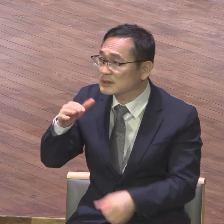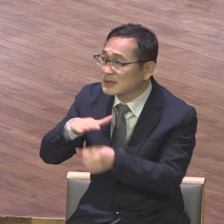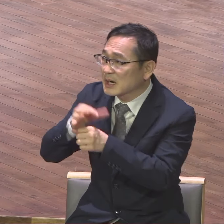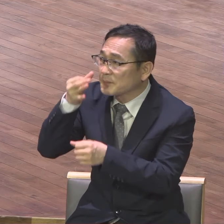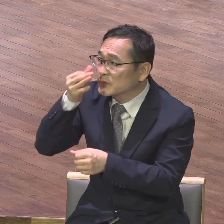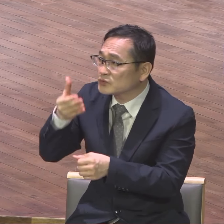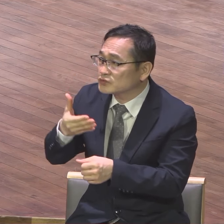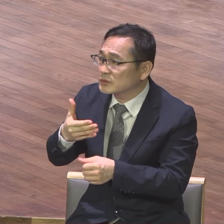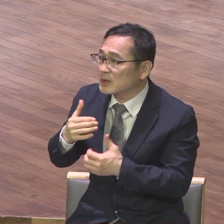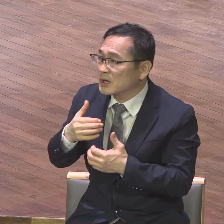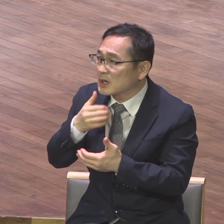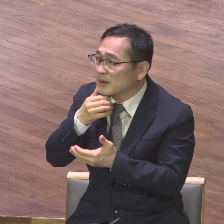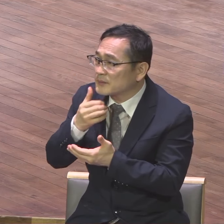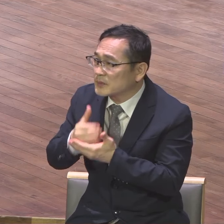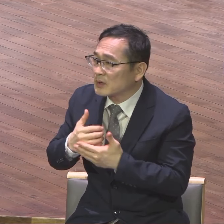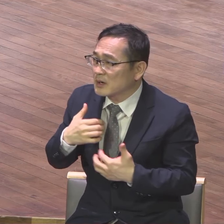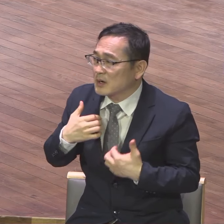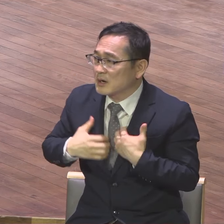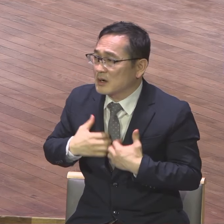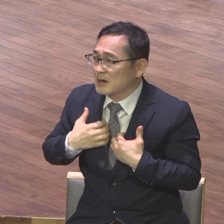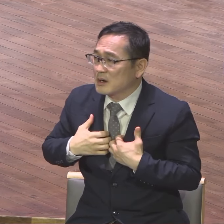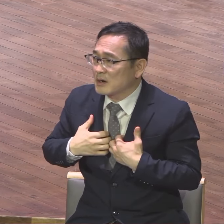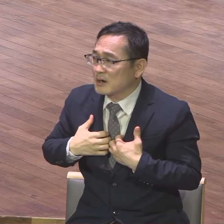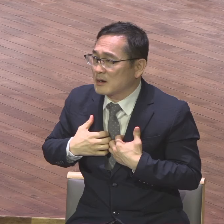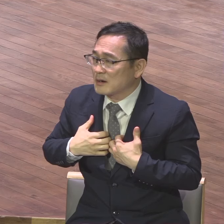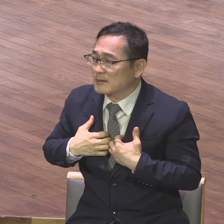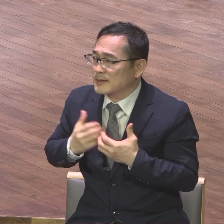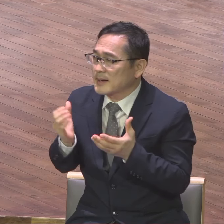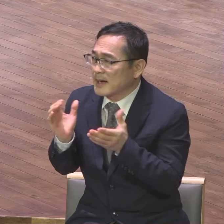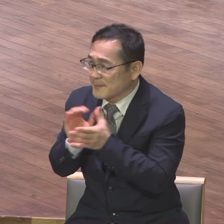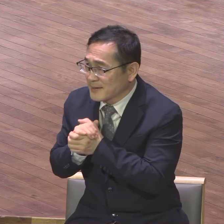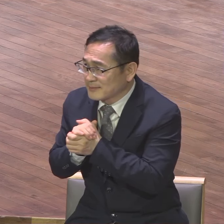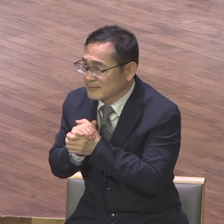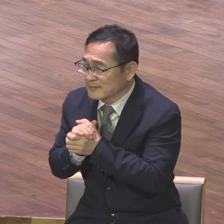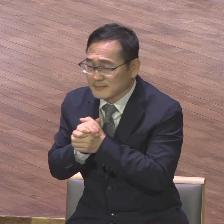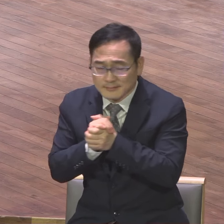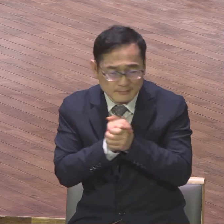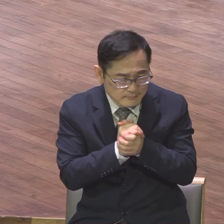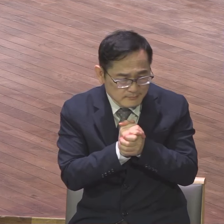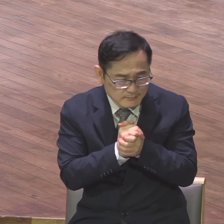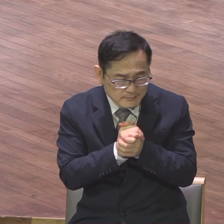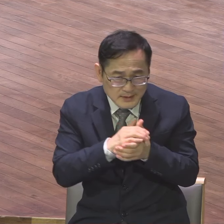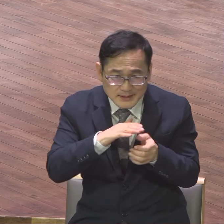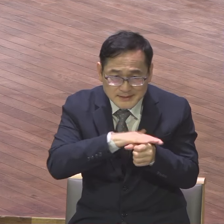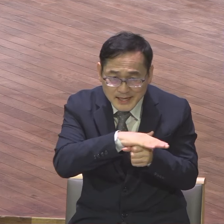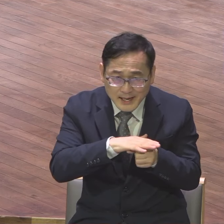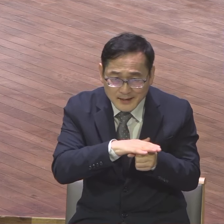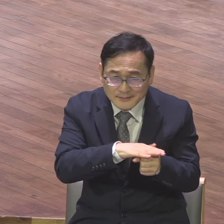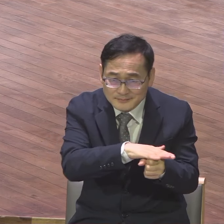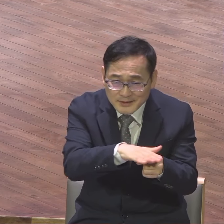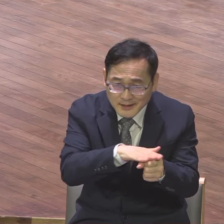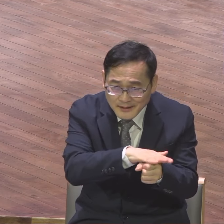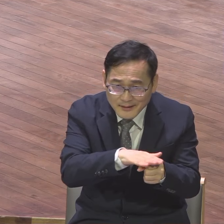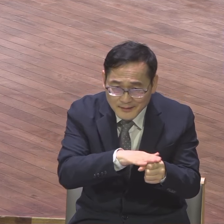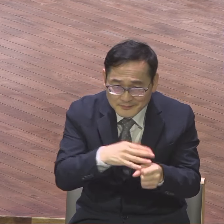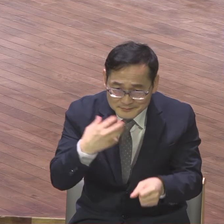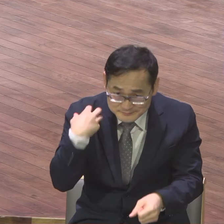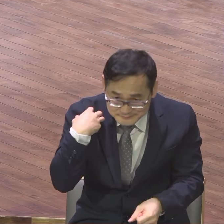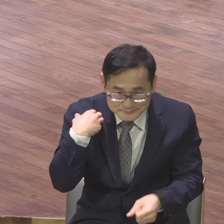예수님의 말씀대로 사랑의 삶을 사는 것이 당연한 것이다.